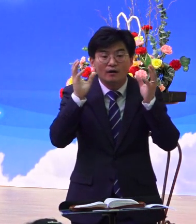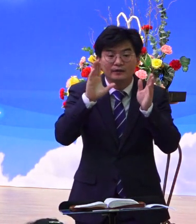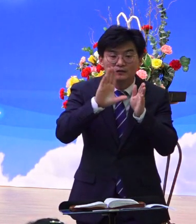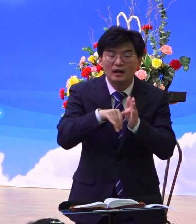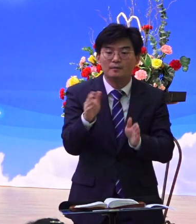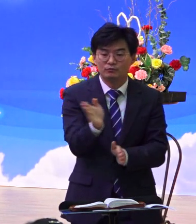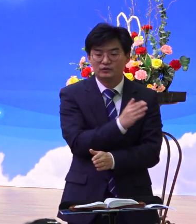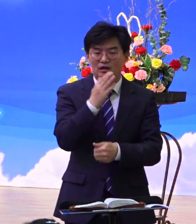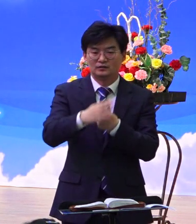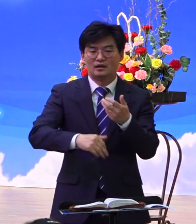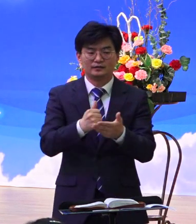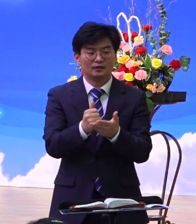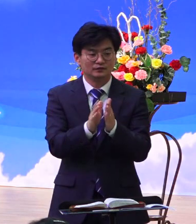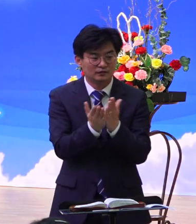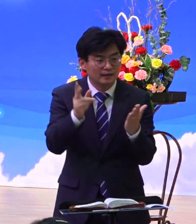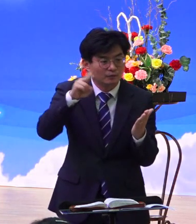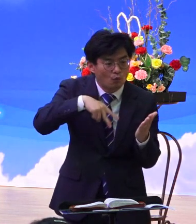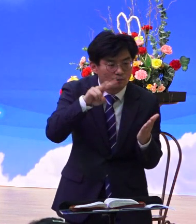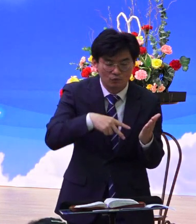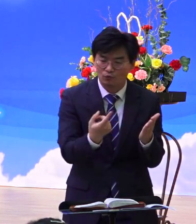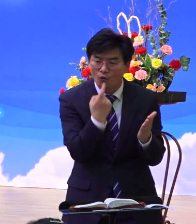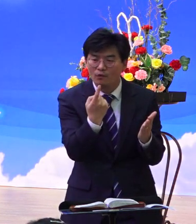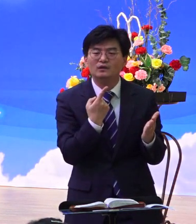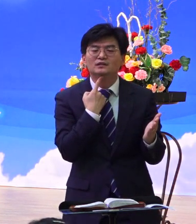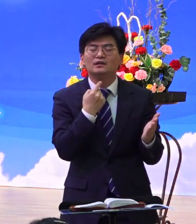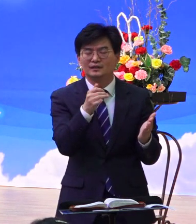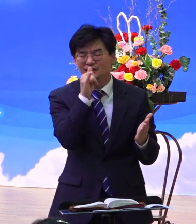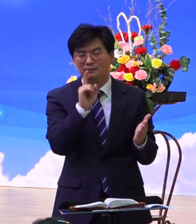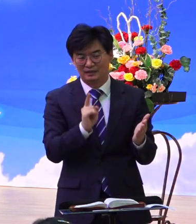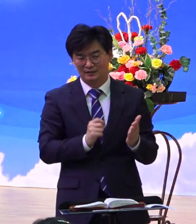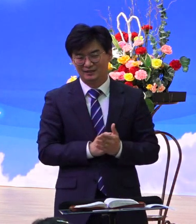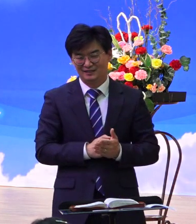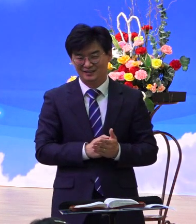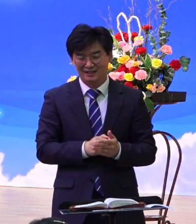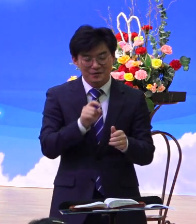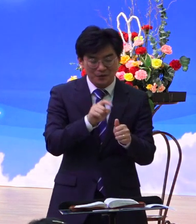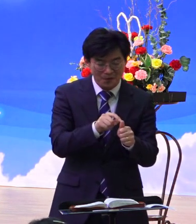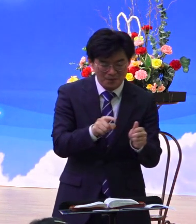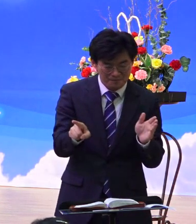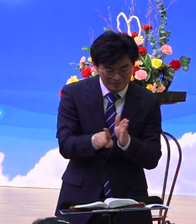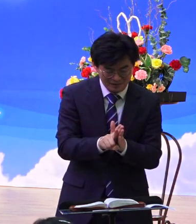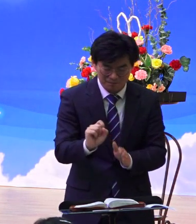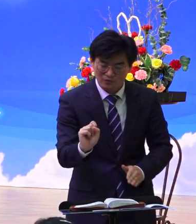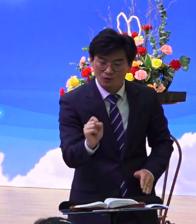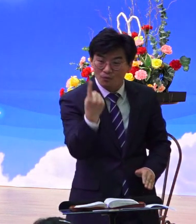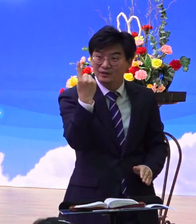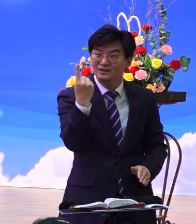어려서부터 성경을 알았나니, 이 디모데의 믿음의 열쇠가 어디에 있다는 것입니까?